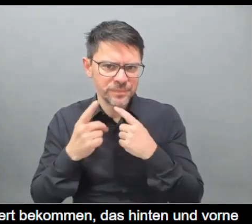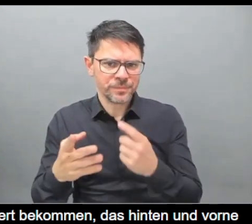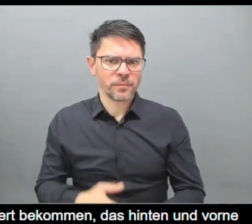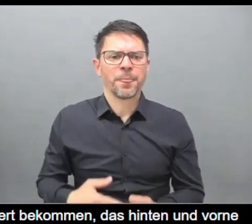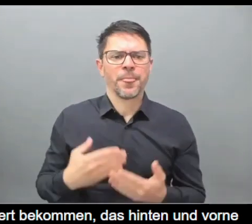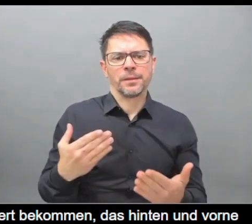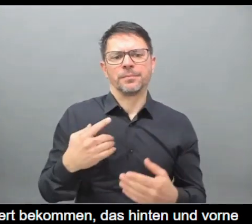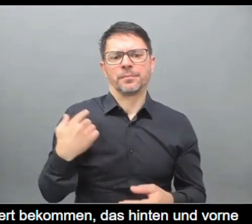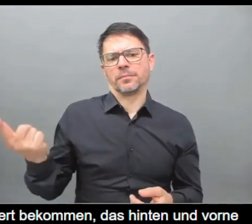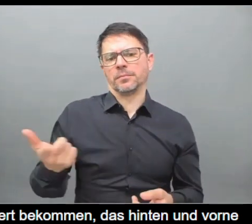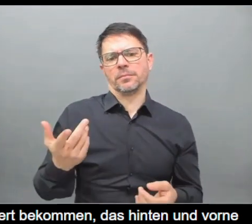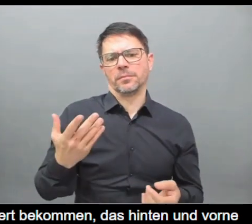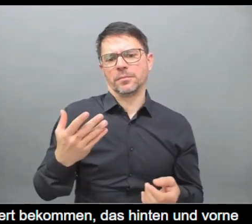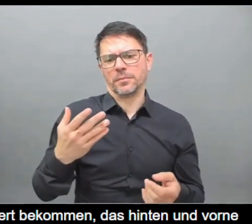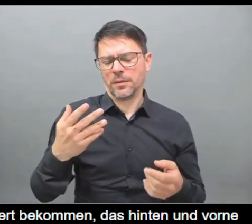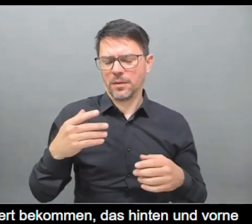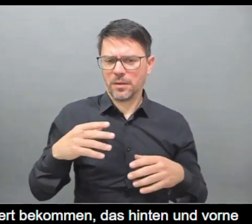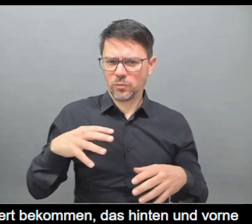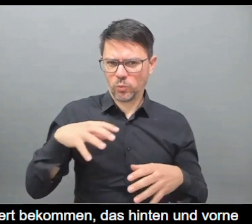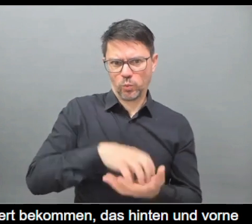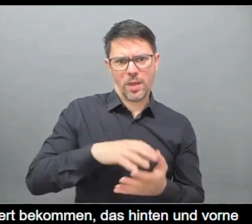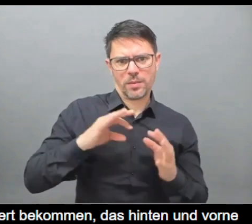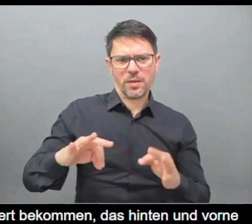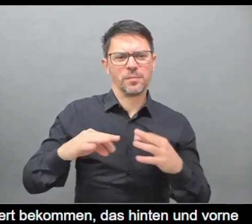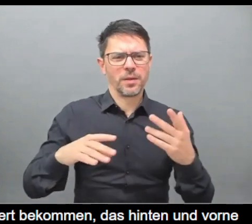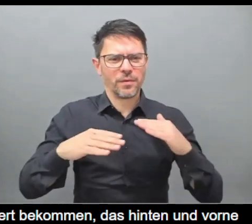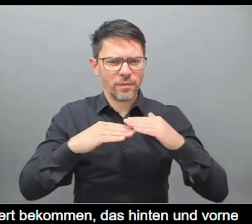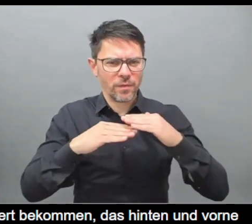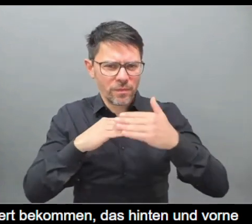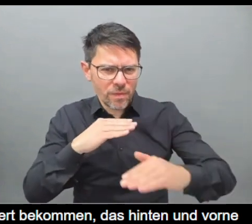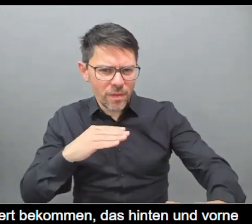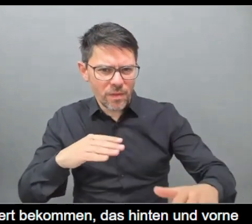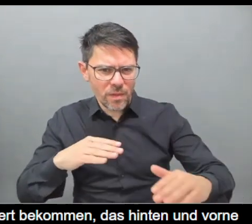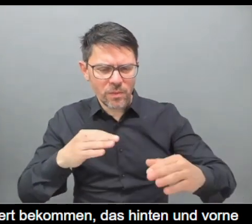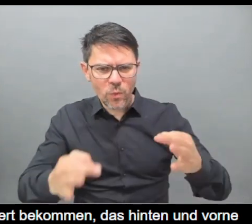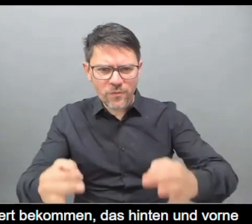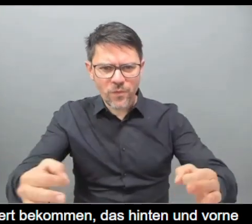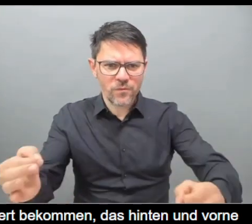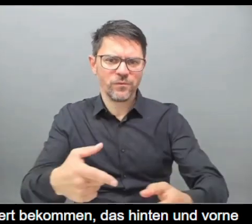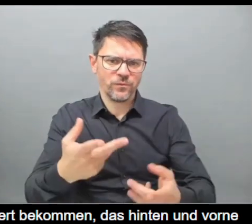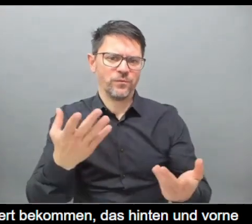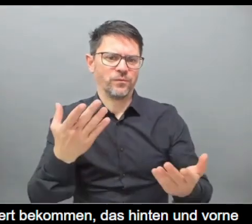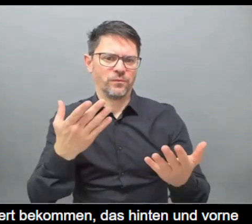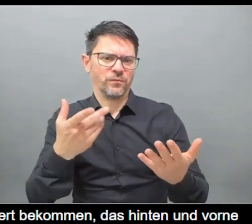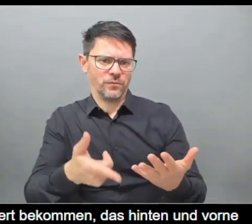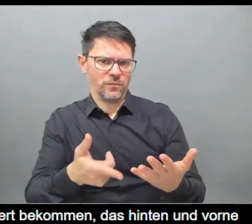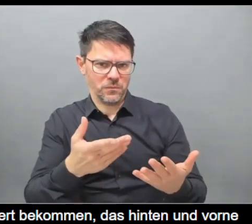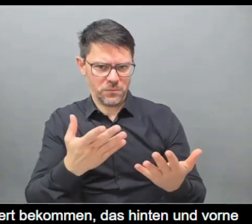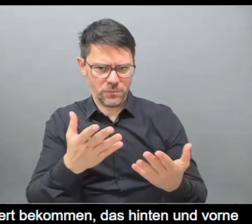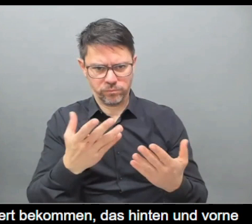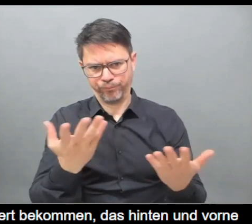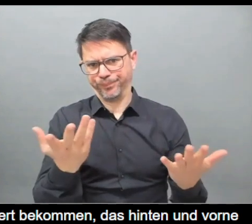darstellen sollte? Und ich würde mir wünschen, dass der Bundesfinanzminister klipp und klar sagt, das, was die Experten jetzt fordern,